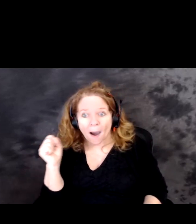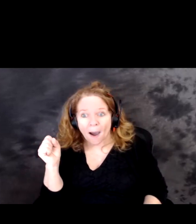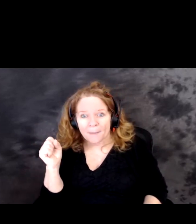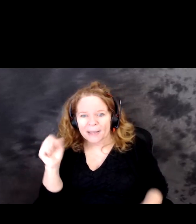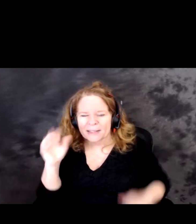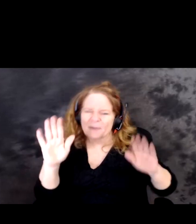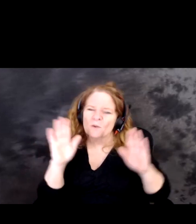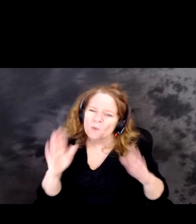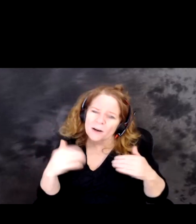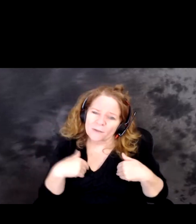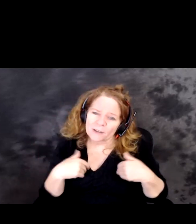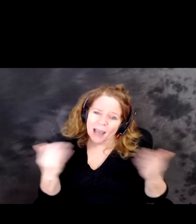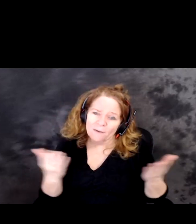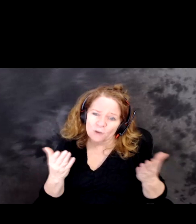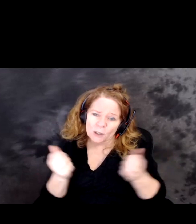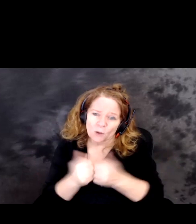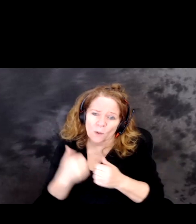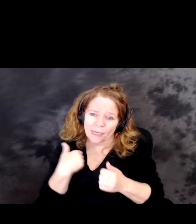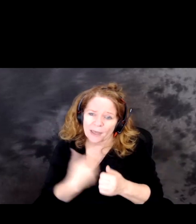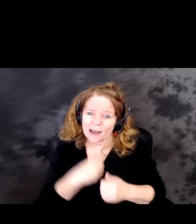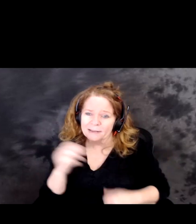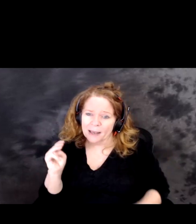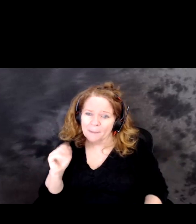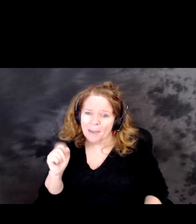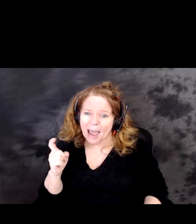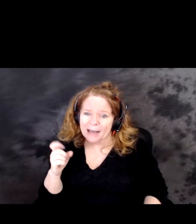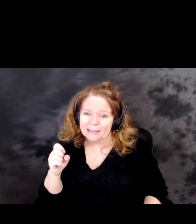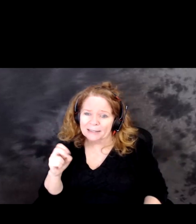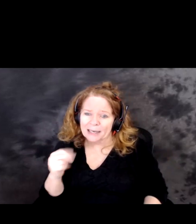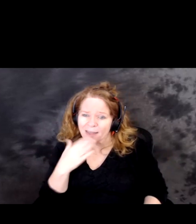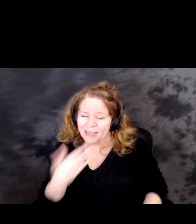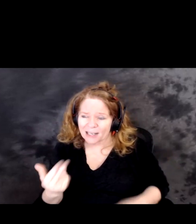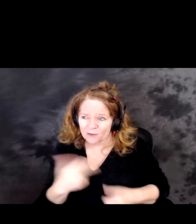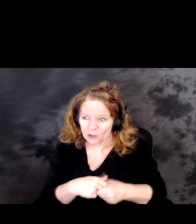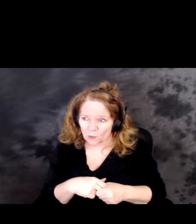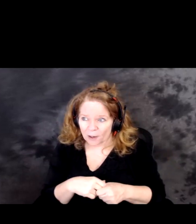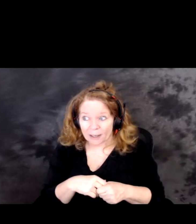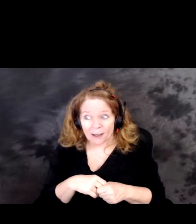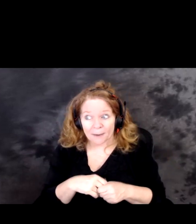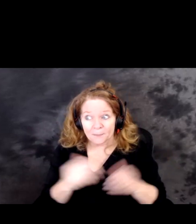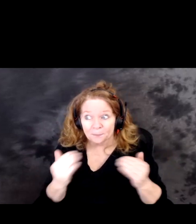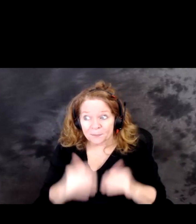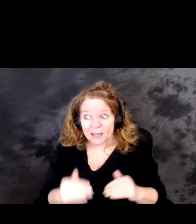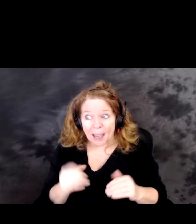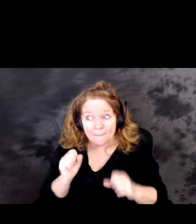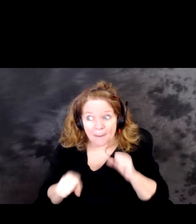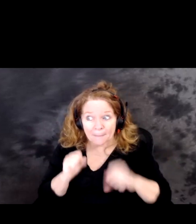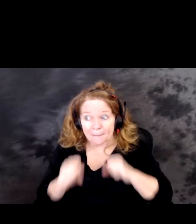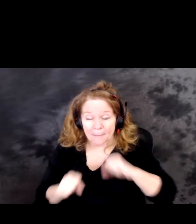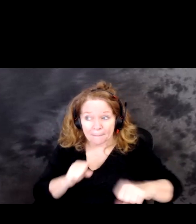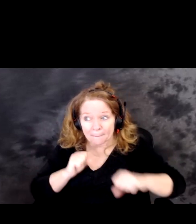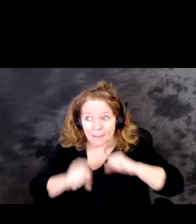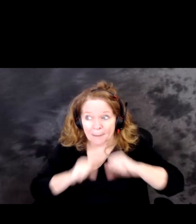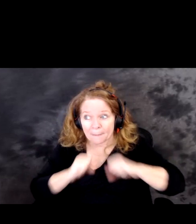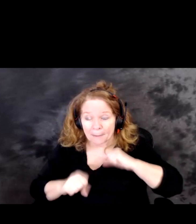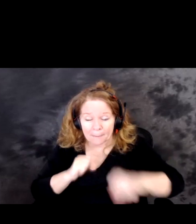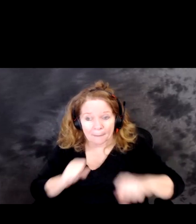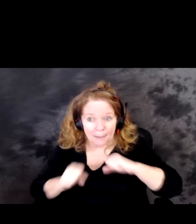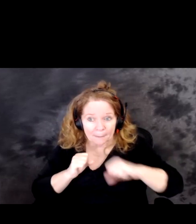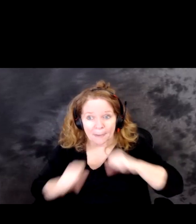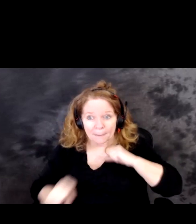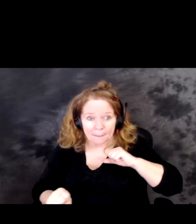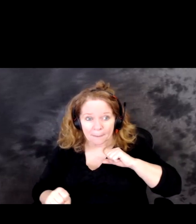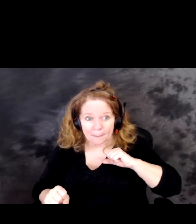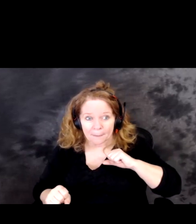Maxton. Ha sido lindo tenerte aquí. Gracias por reunirte con nosotros. Y luego seguimos con taran, tan, tan, taran,